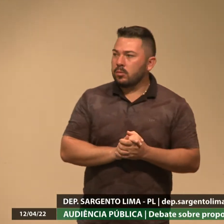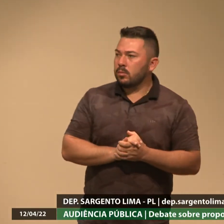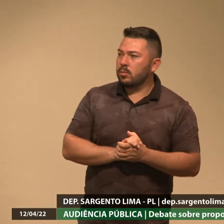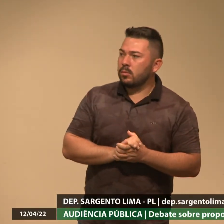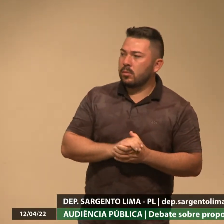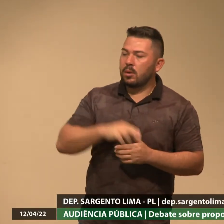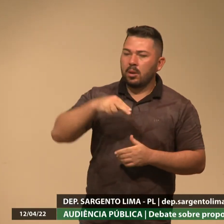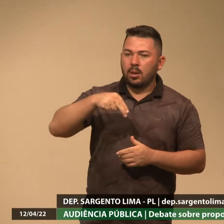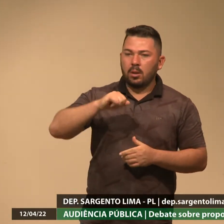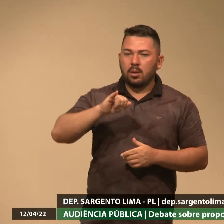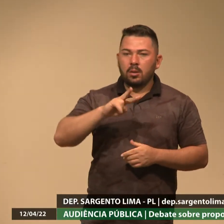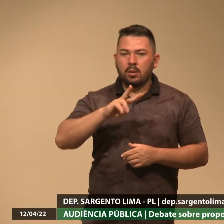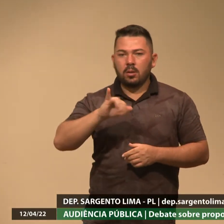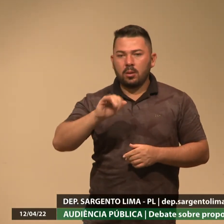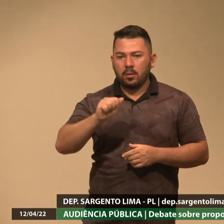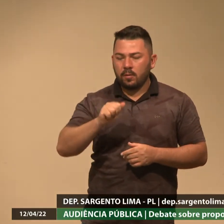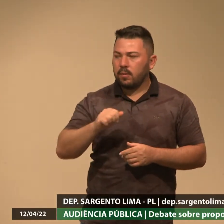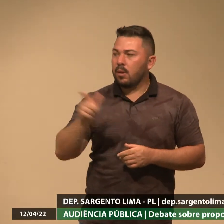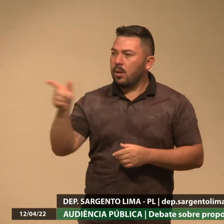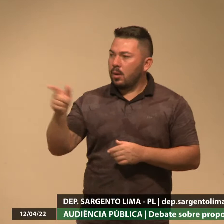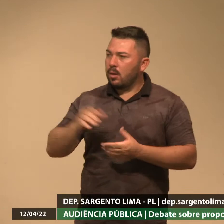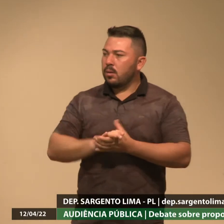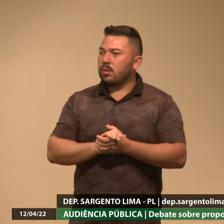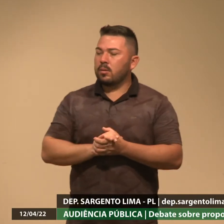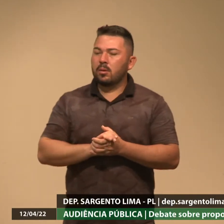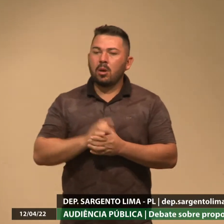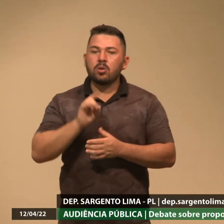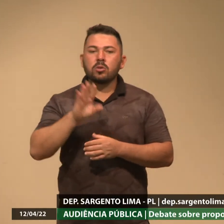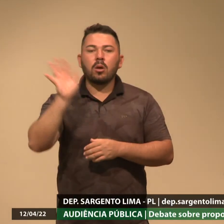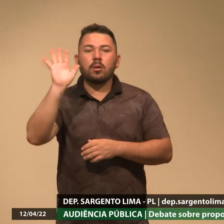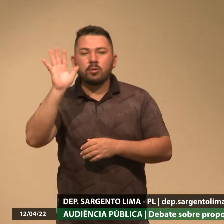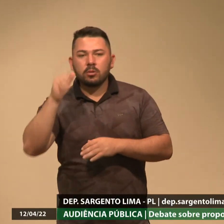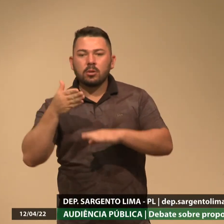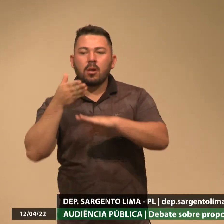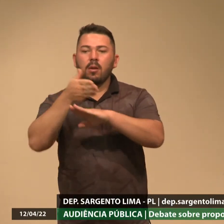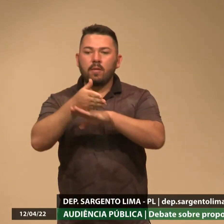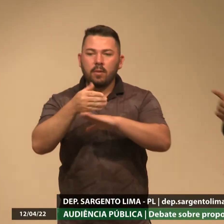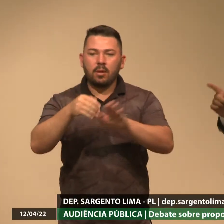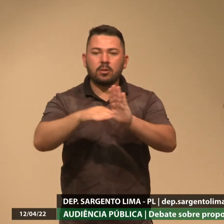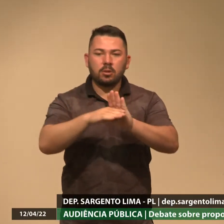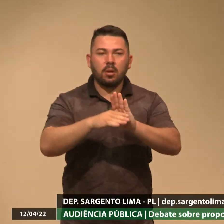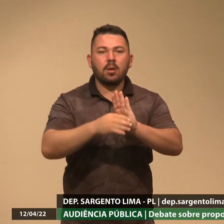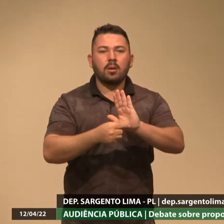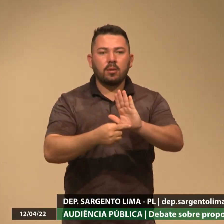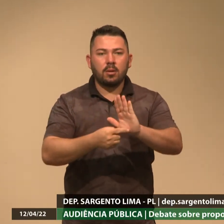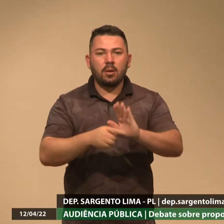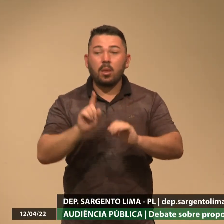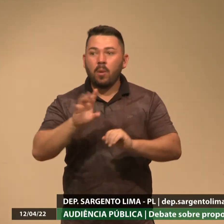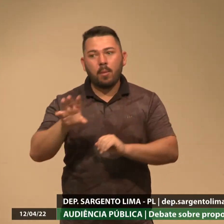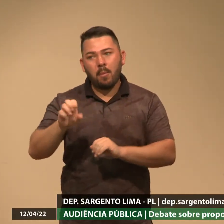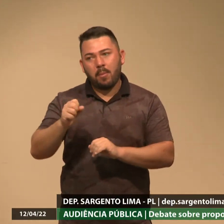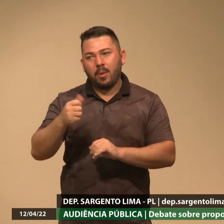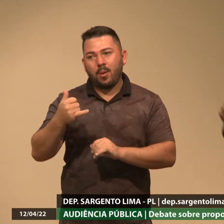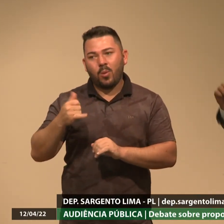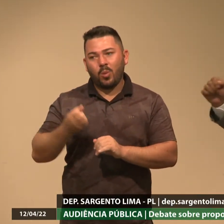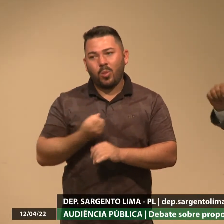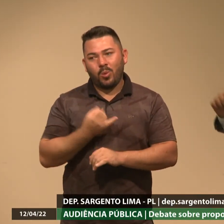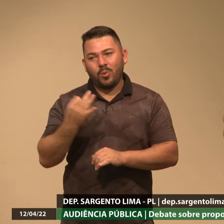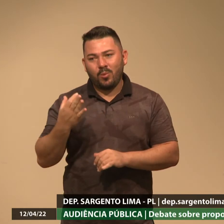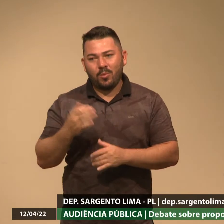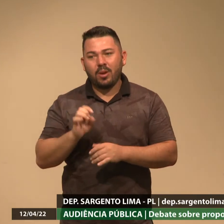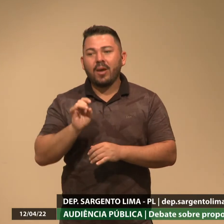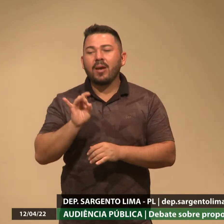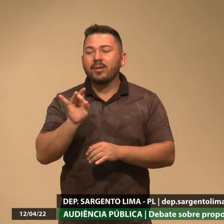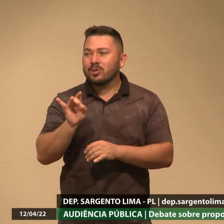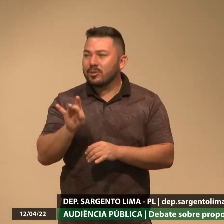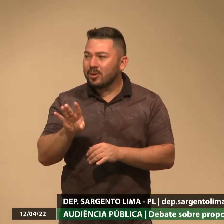Alive Alice identificar tá ela é só dar um tchauzinho para ela ela vai ali a nota Mas não é para pegar o telefone dela não tá É